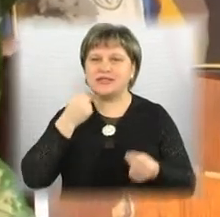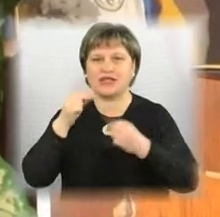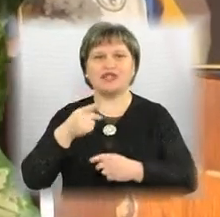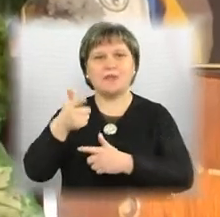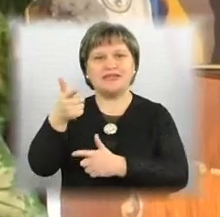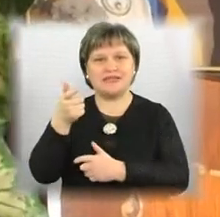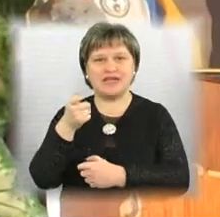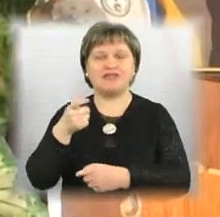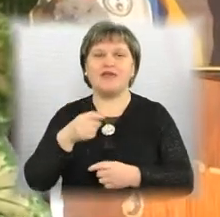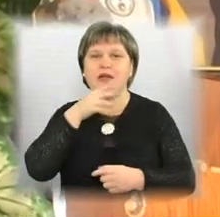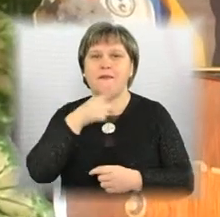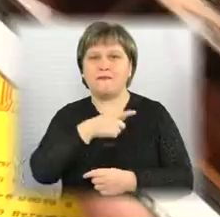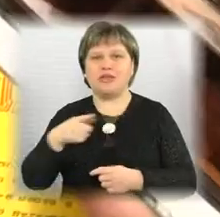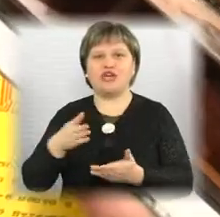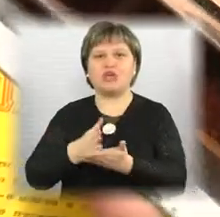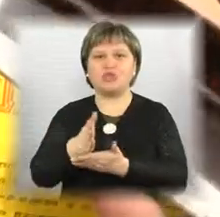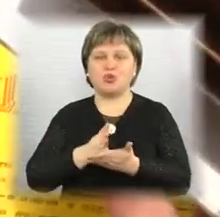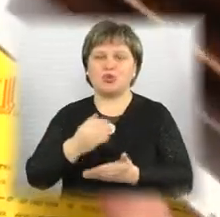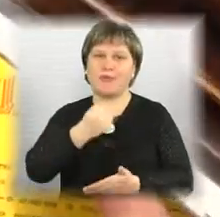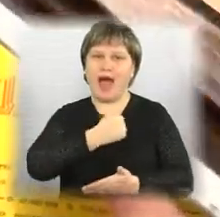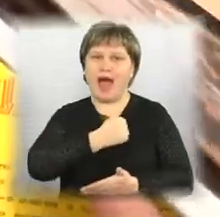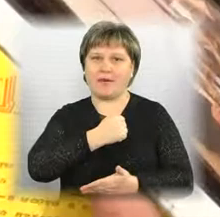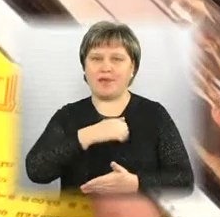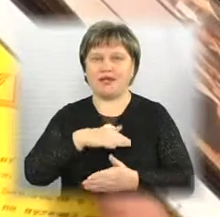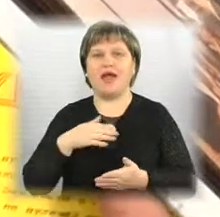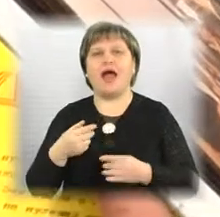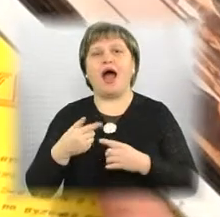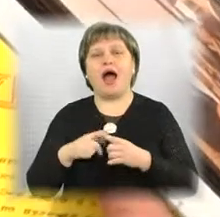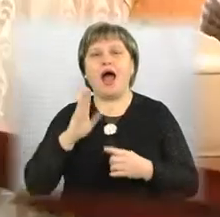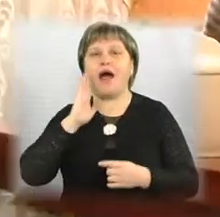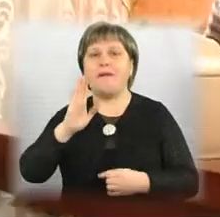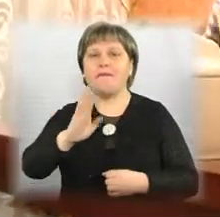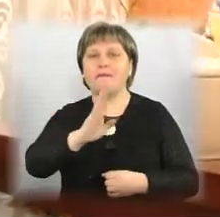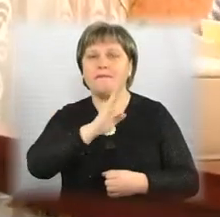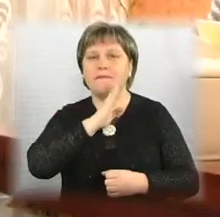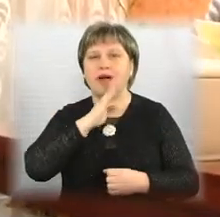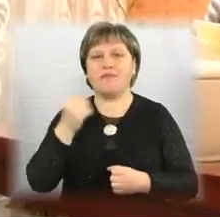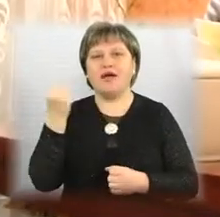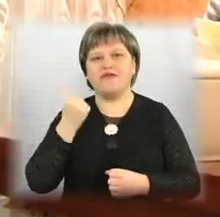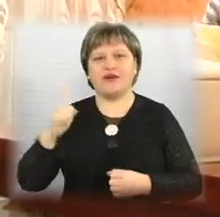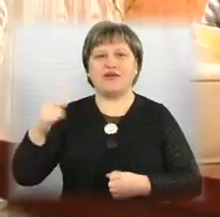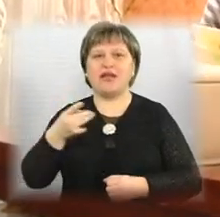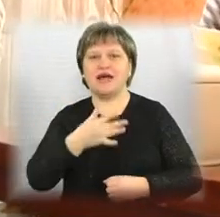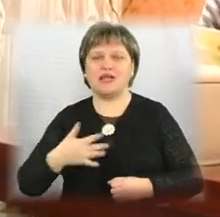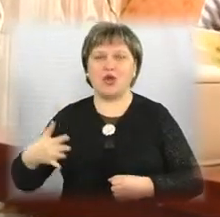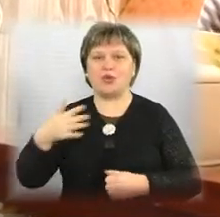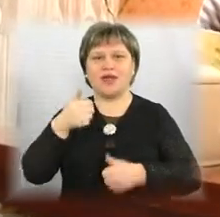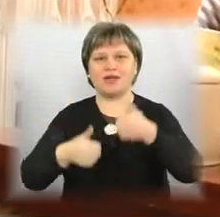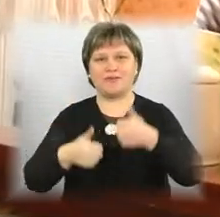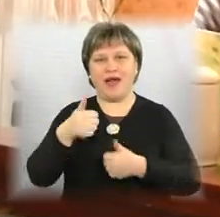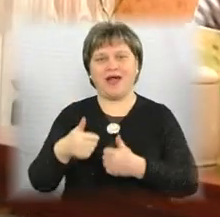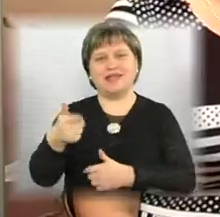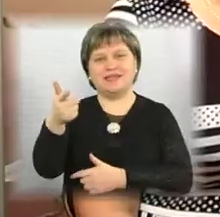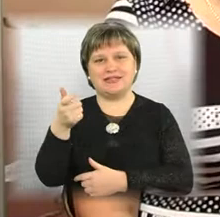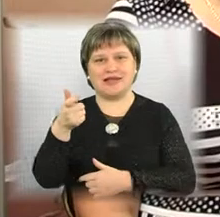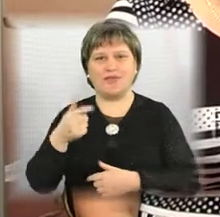час служби в армії. А мама у свої юні роки вигравала регіональні змагання зі стрільби.